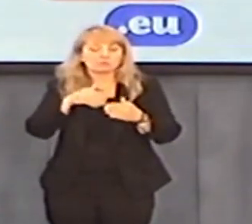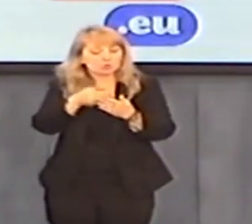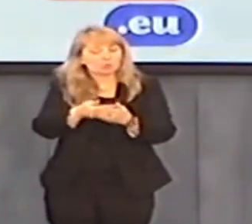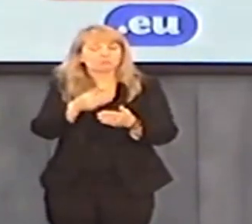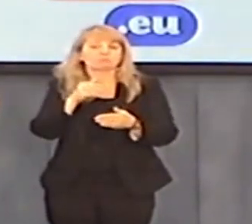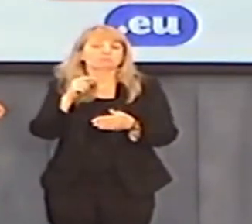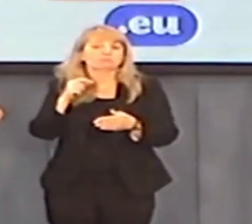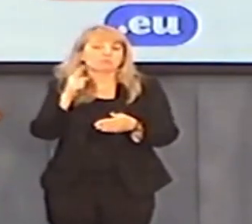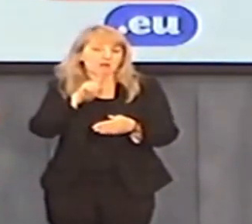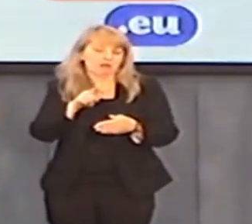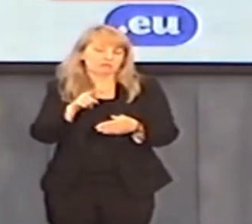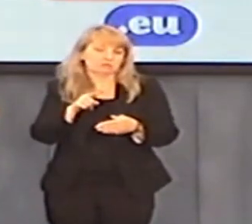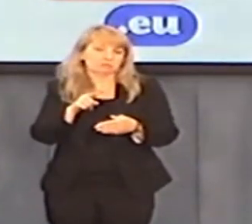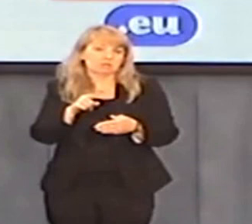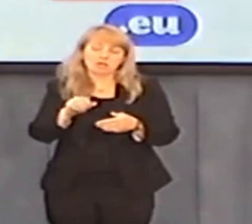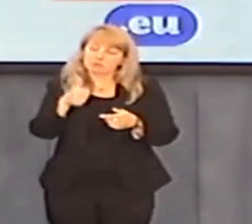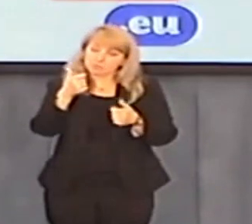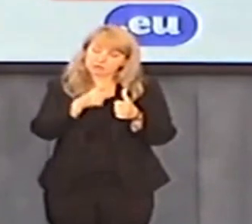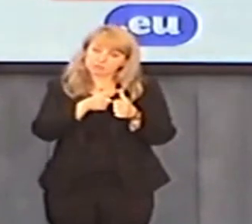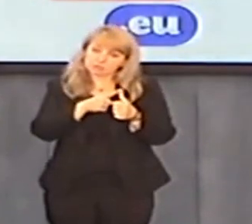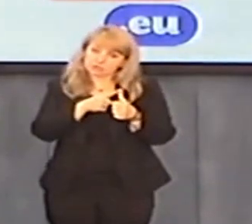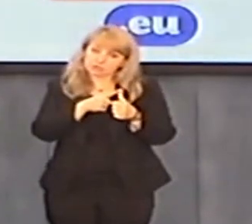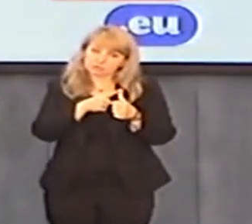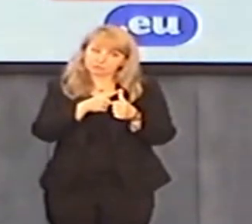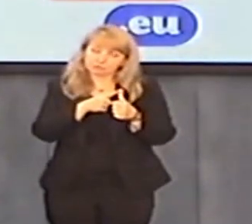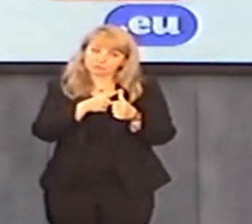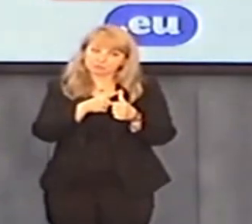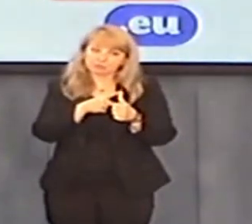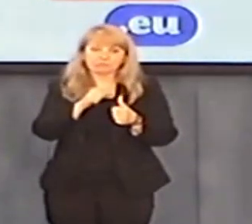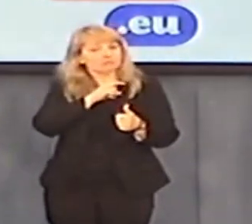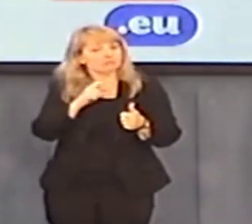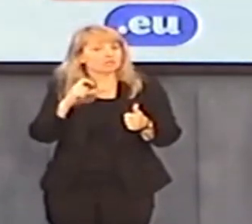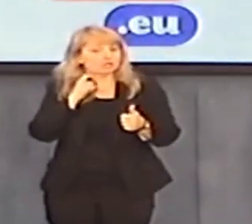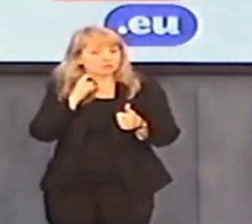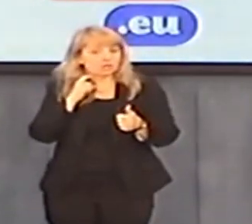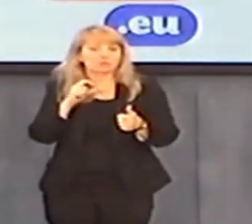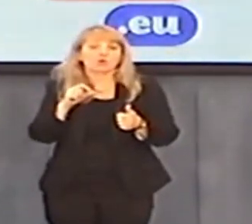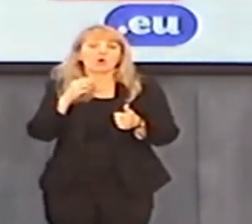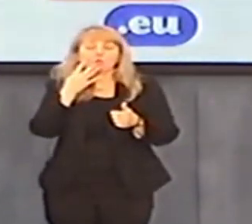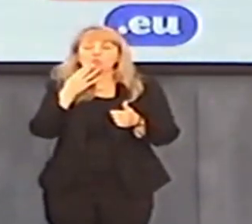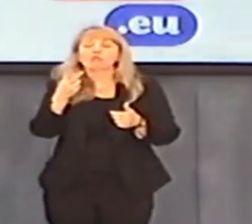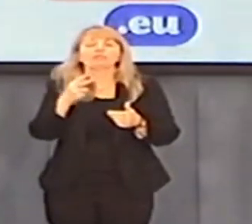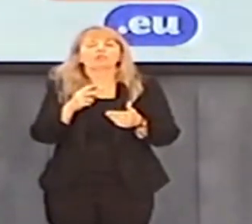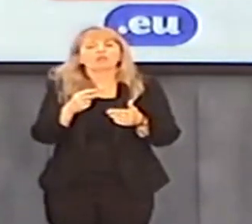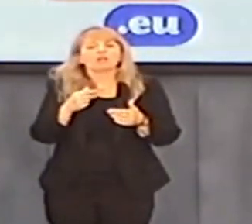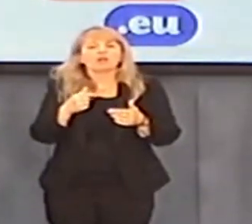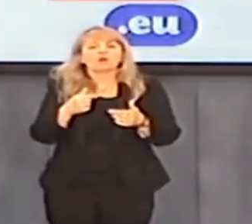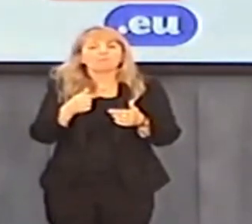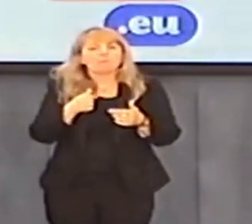wyjaśnień. To są dwa aspekty. Pierwszy jest taki, że księża, duchowni deklarują, że